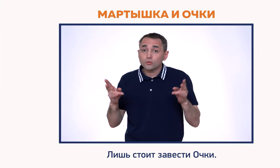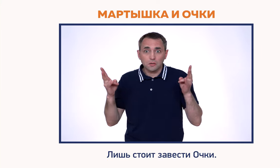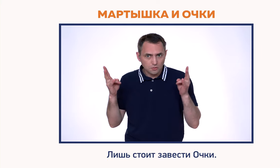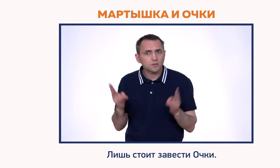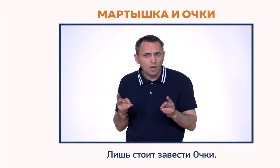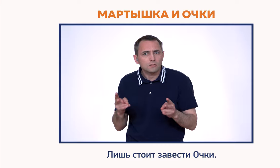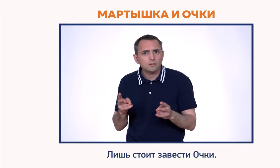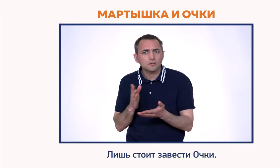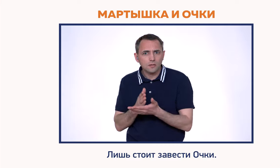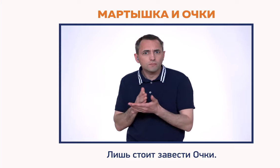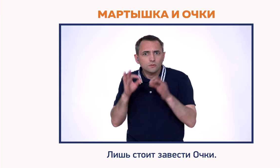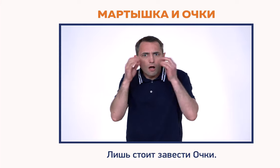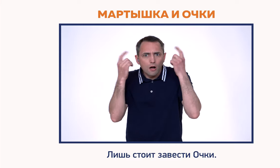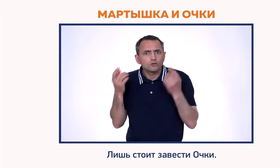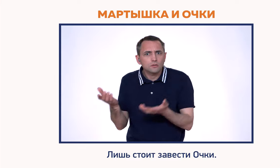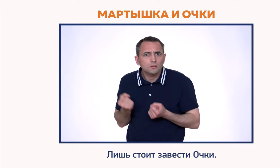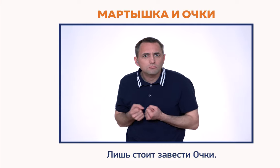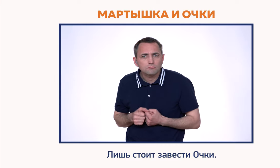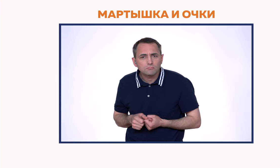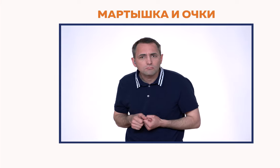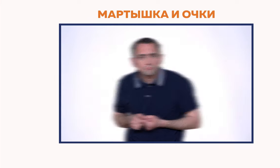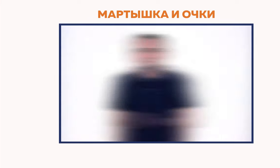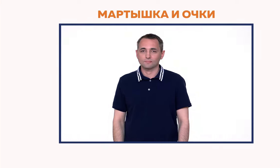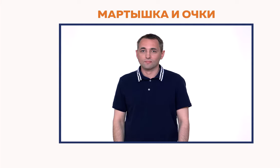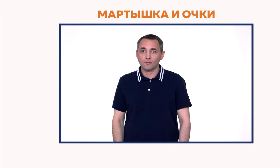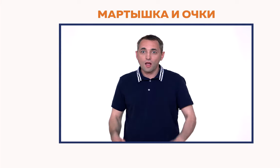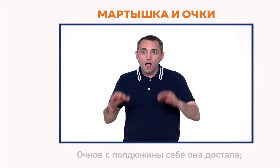Лишь стоит завести очки.